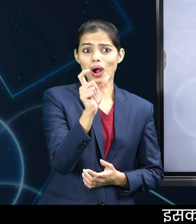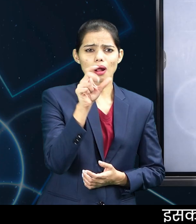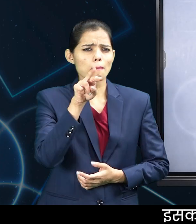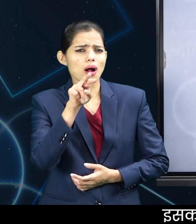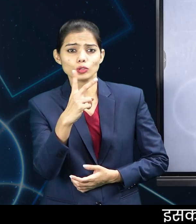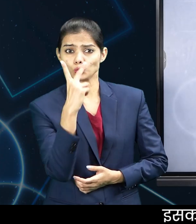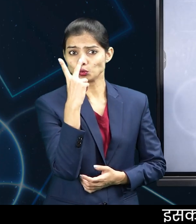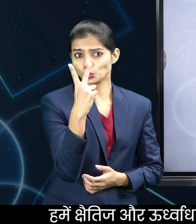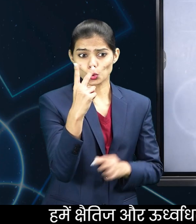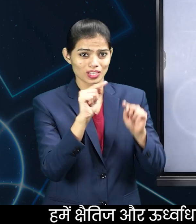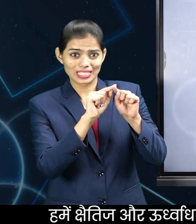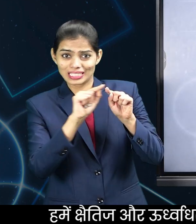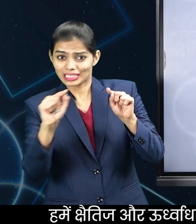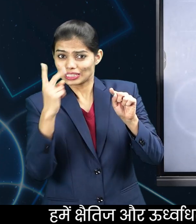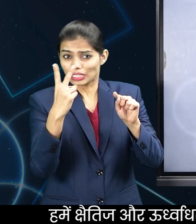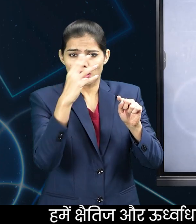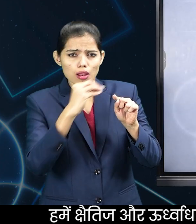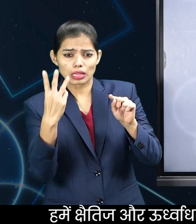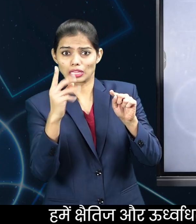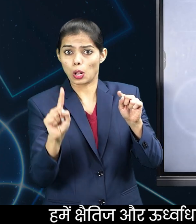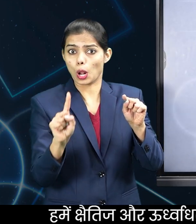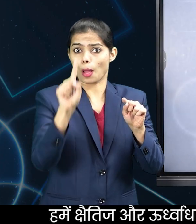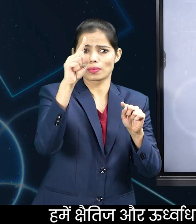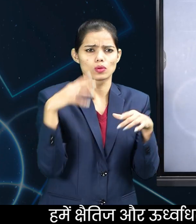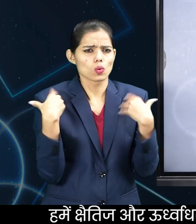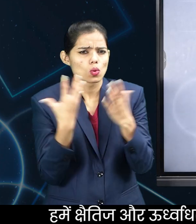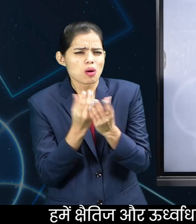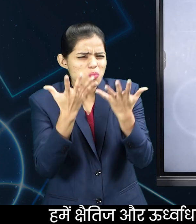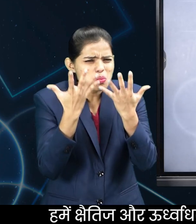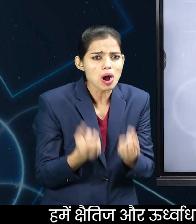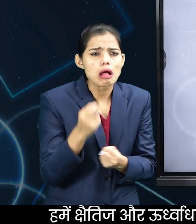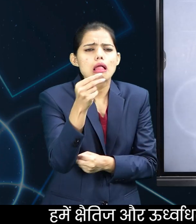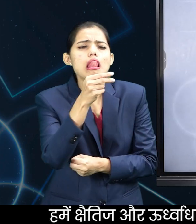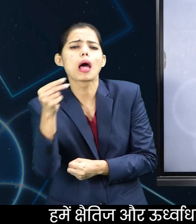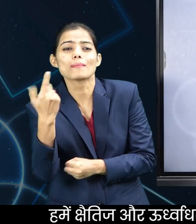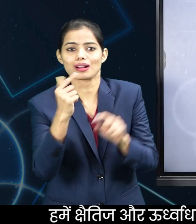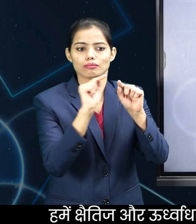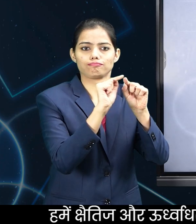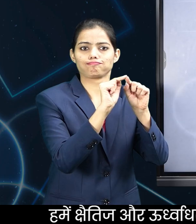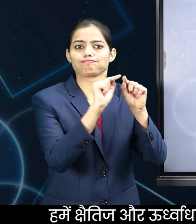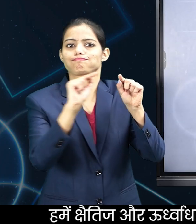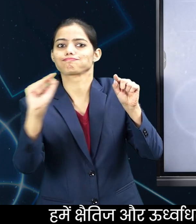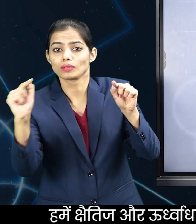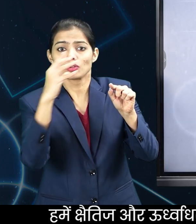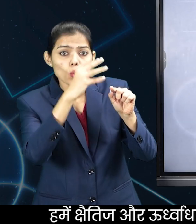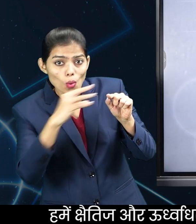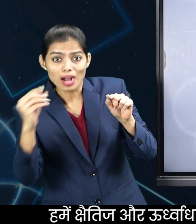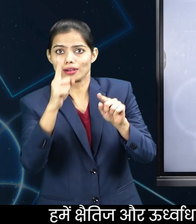नीचे। हमें क्षैतिज और ऊर्ध्वाधर संख्या रेखाओं के लिए भी नामों की